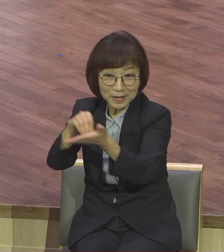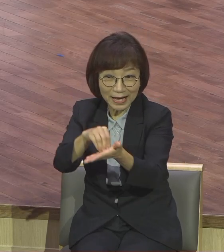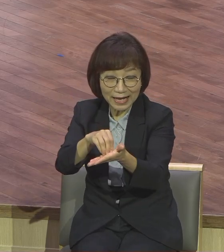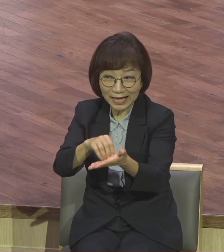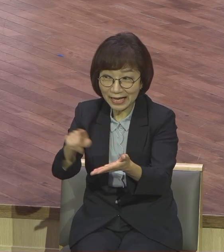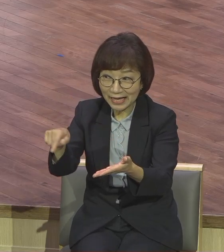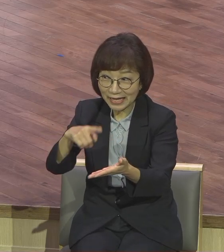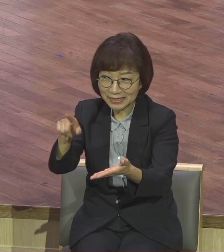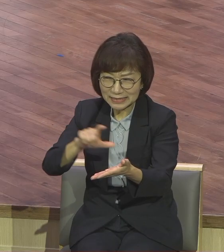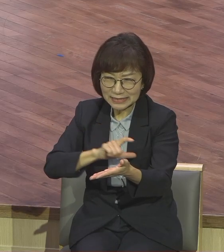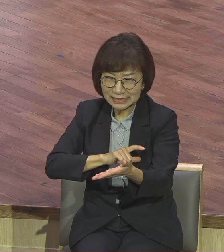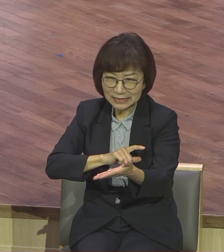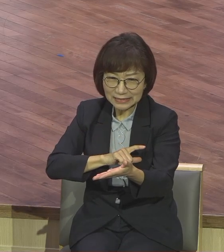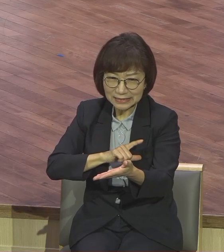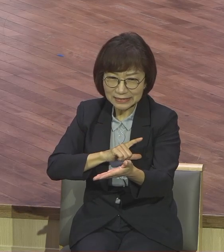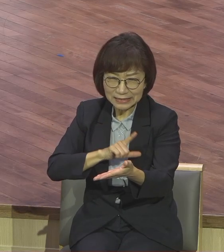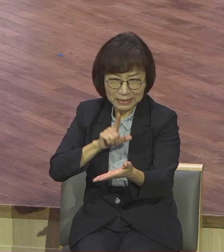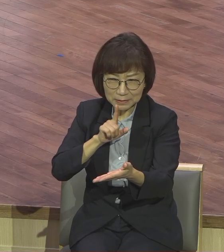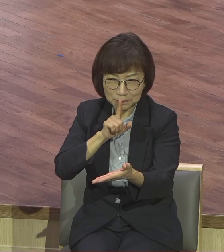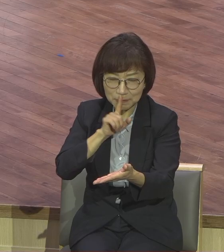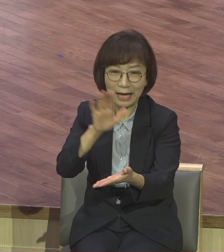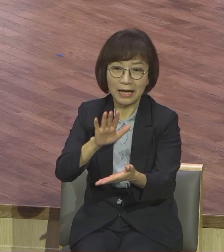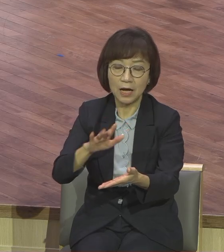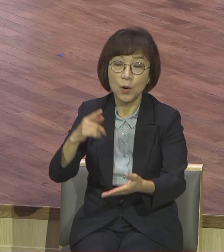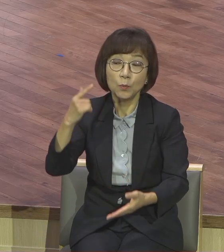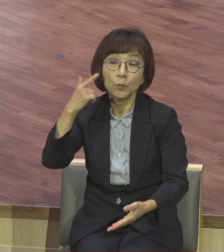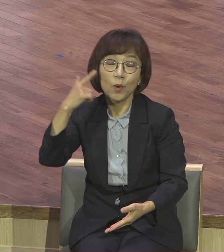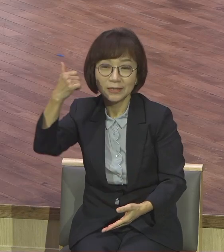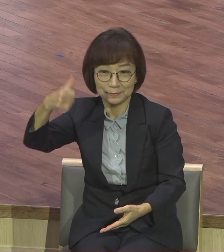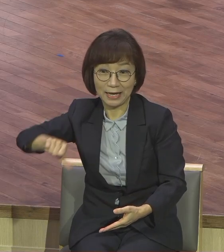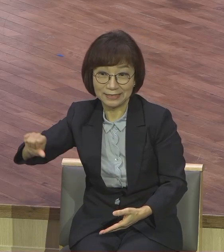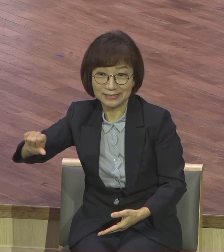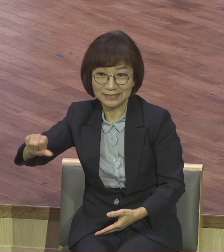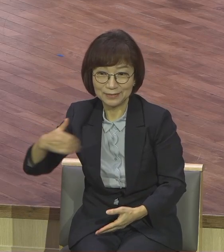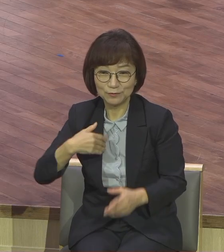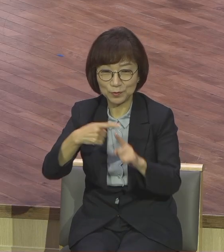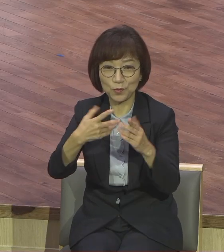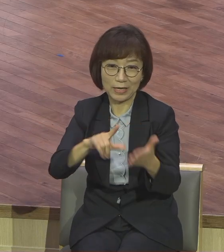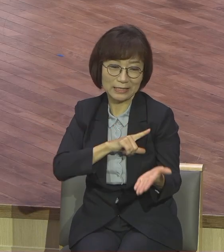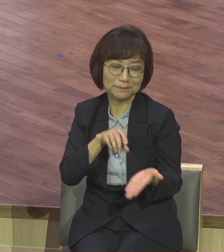누구라면 다 알겠지만 목사님의 아들이 우리에게 와서